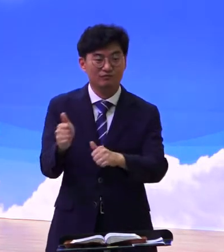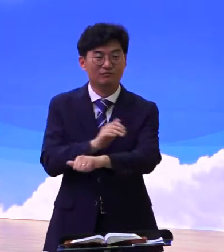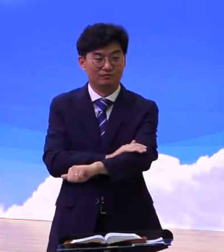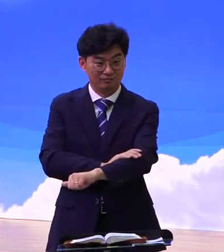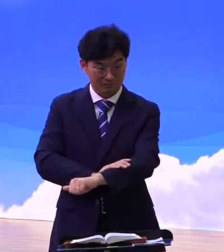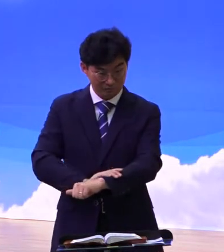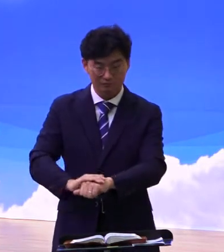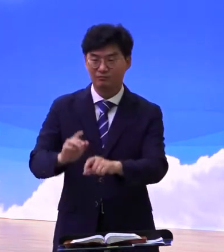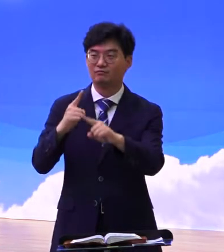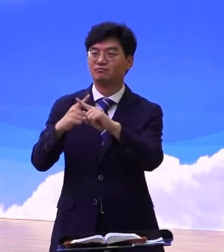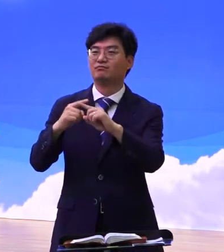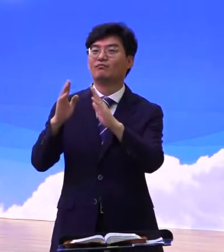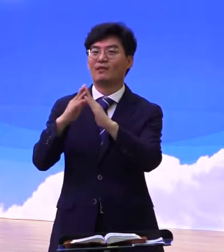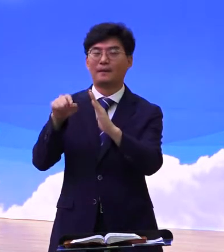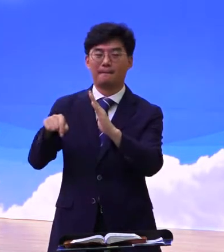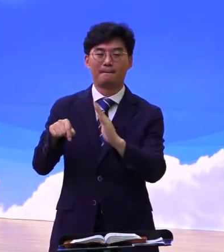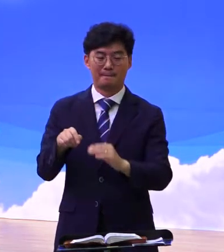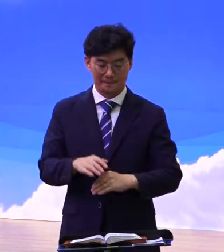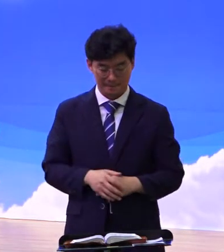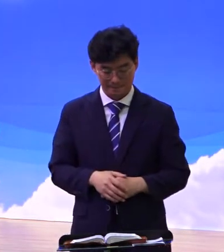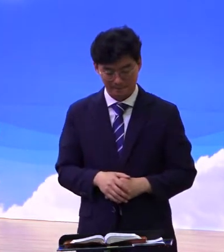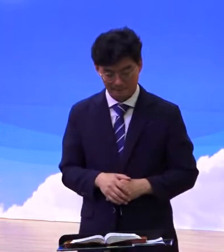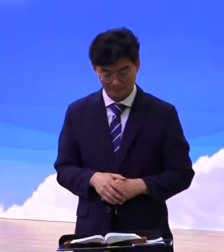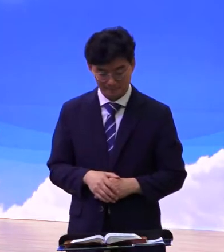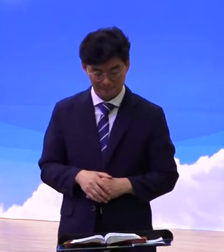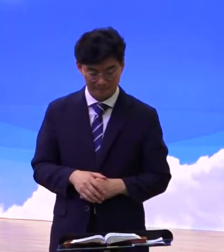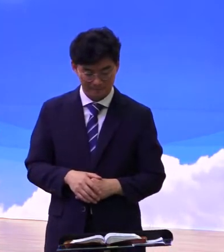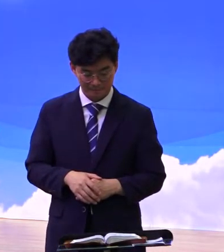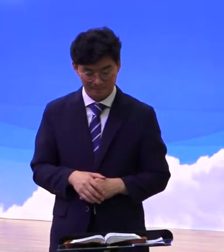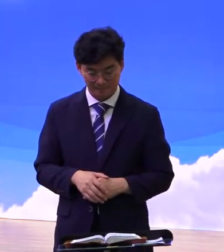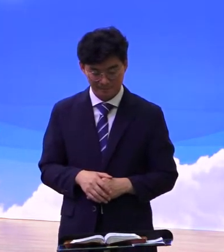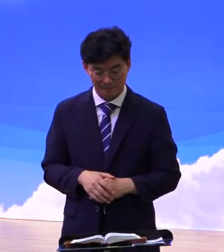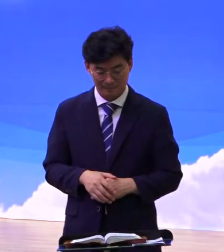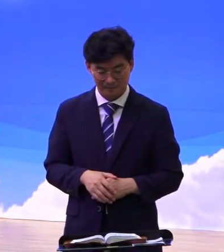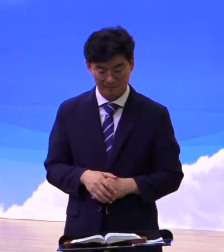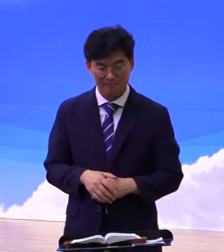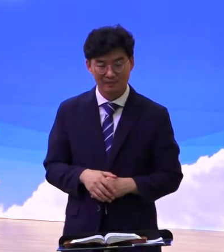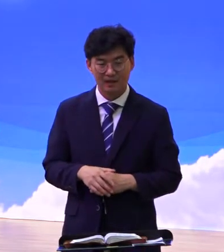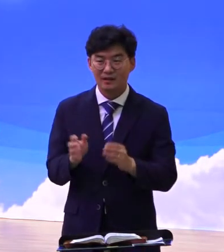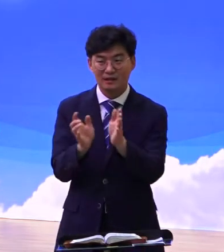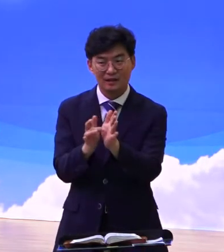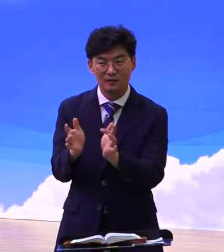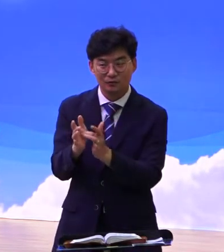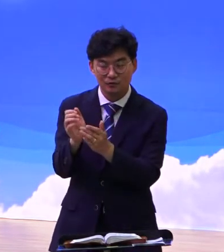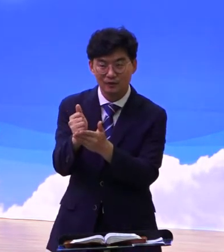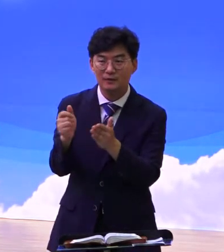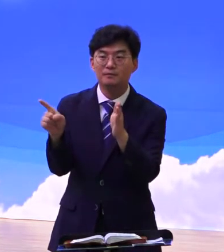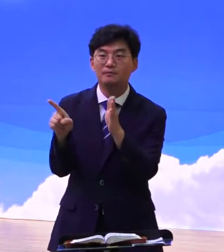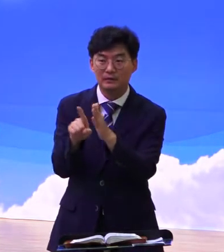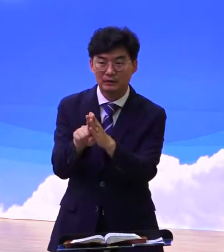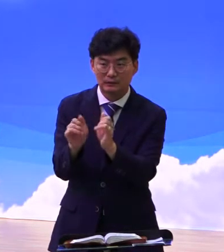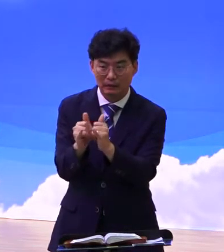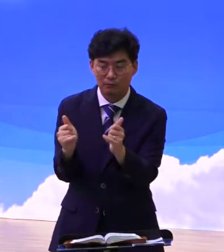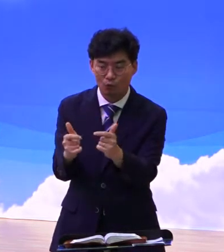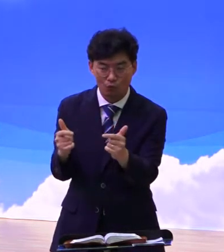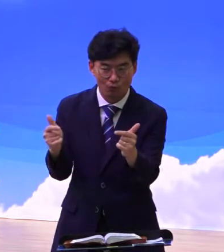이런 특별함을 가진 이 베레아에 사는 사람들 중에서 예수님을 믿게 되는 사람들이